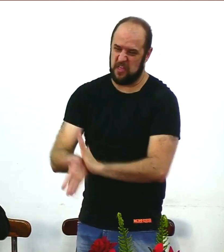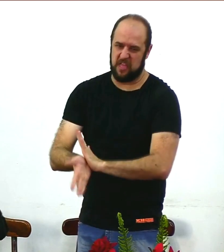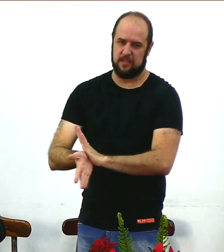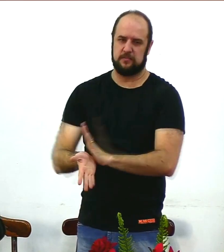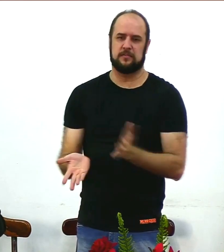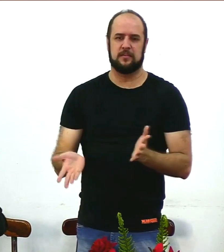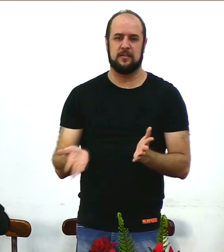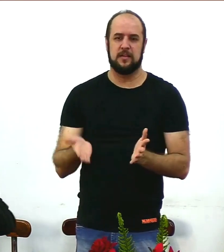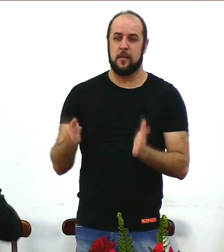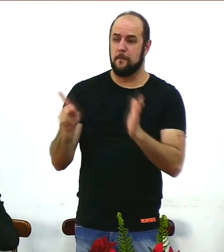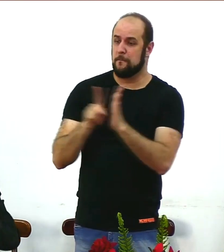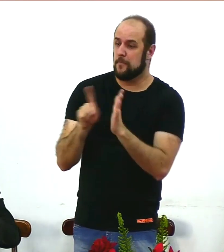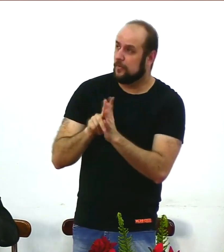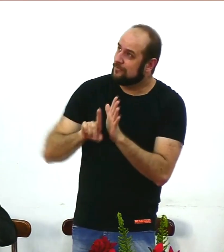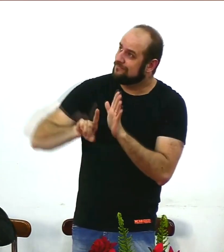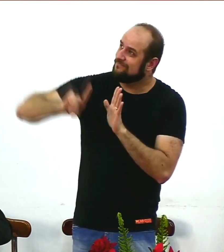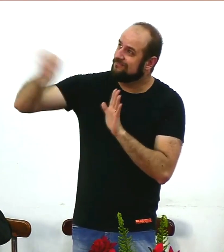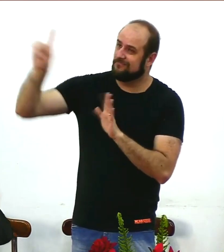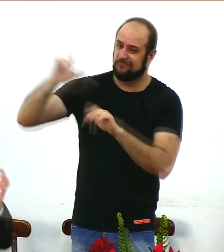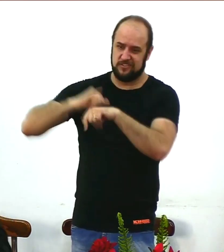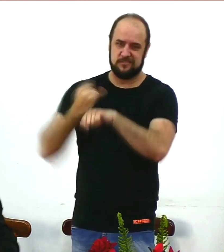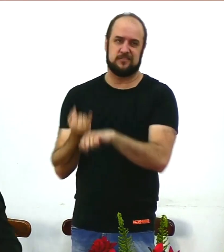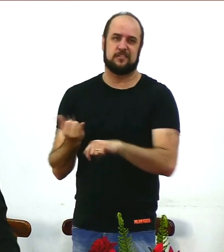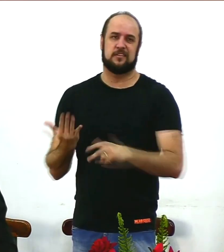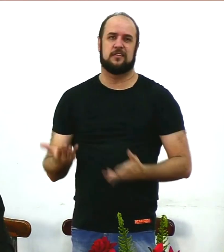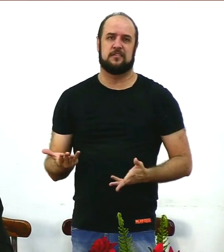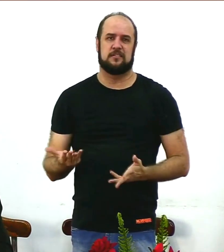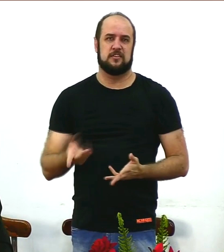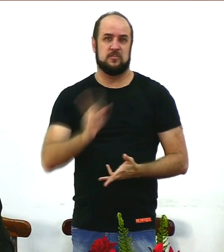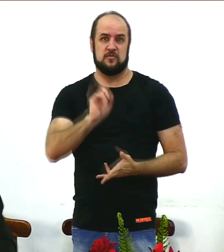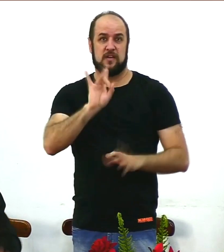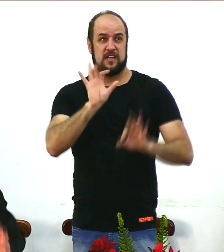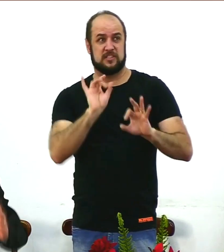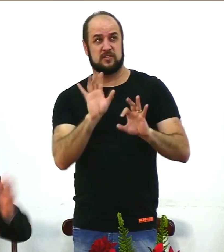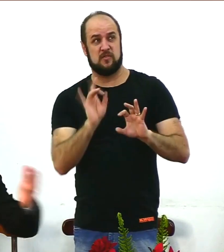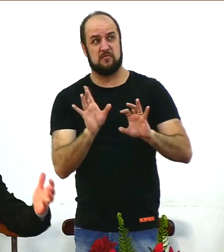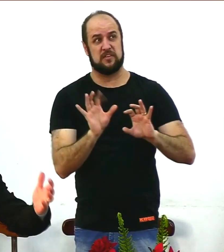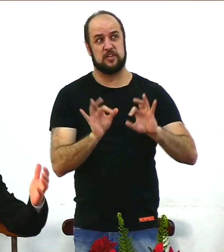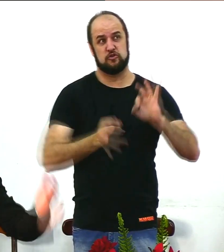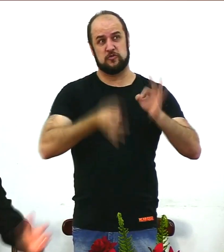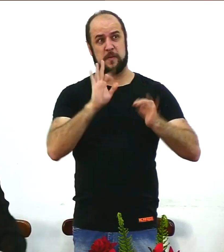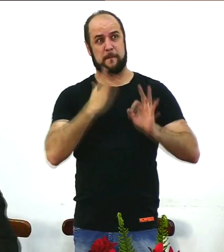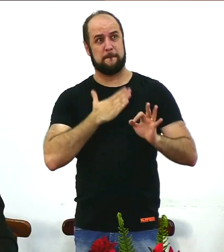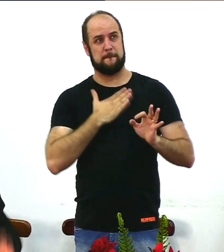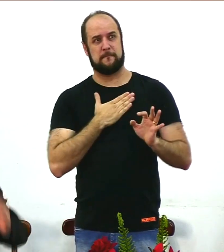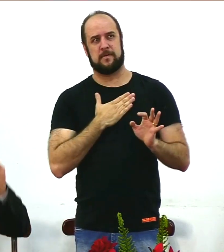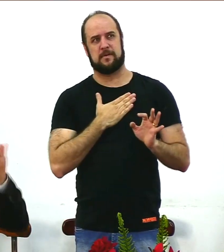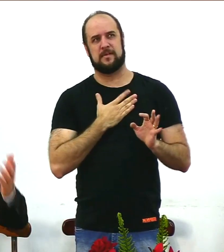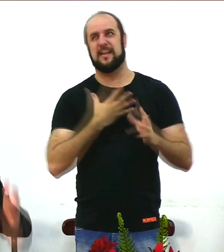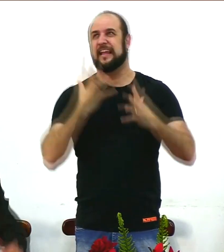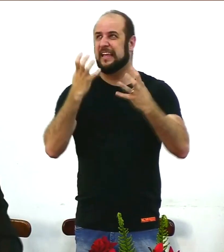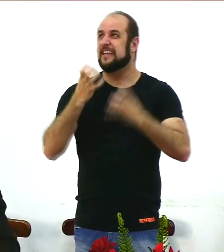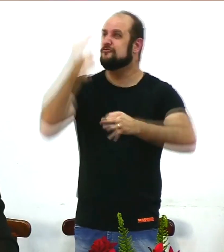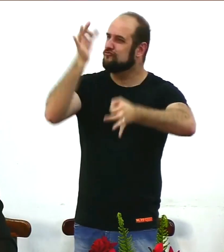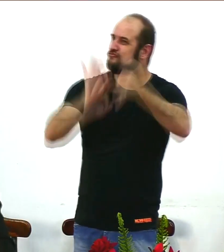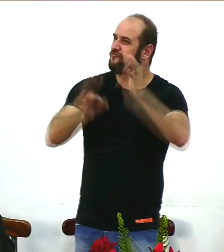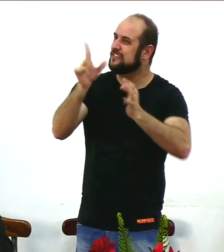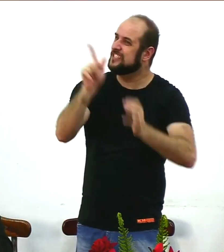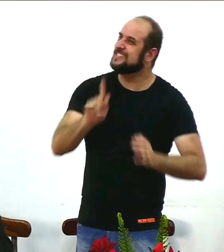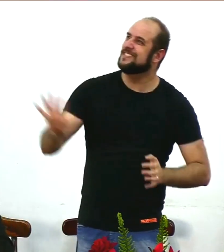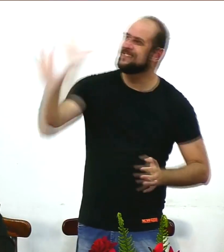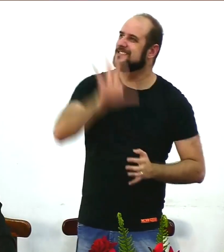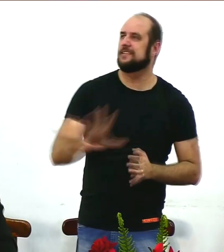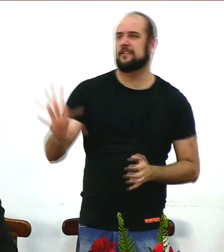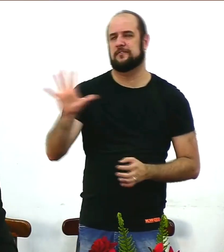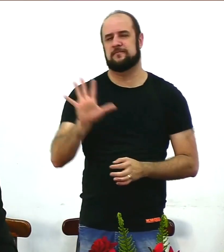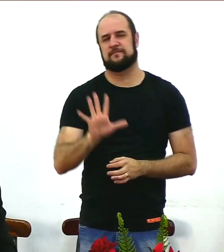situações difíceis. Jó ouviu isso. Onde está o teu Deus então? Cadê? E é nesse sentido que eles